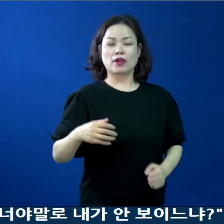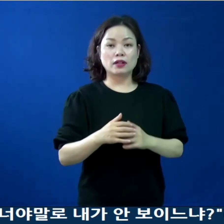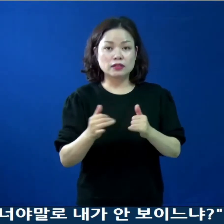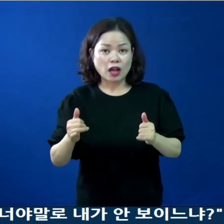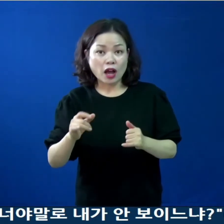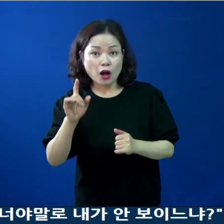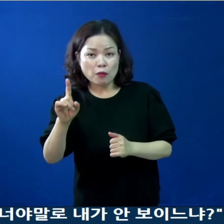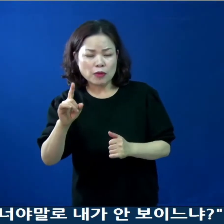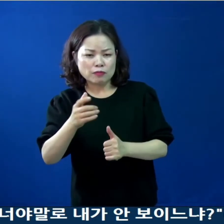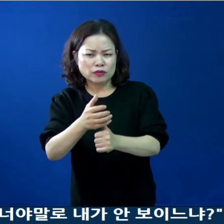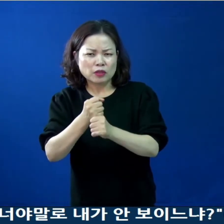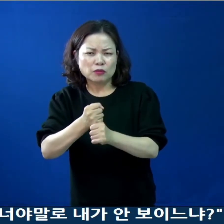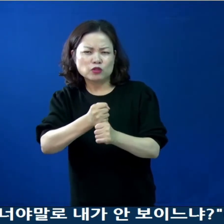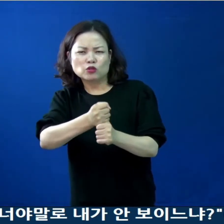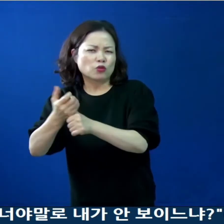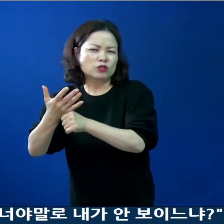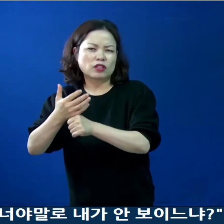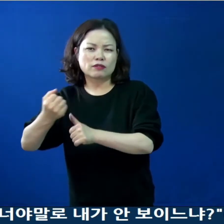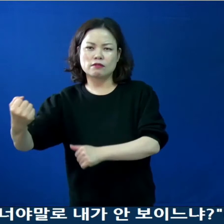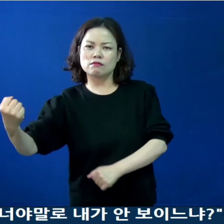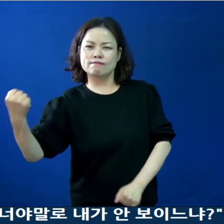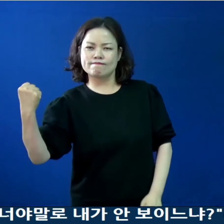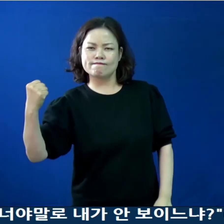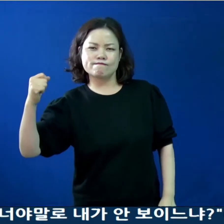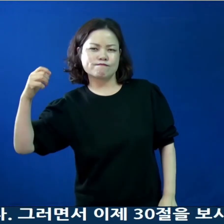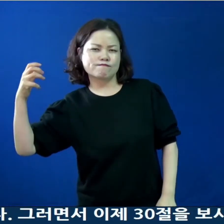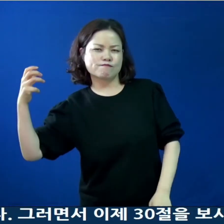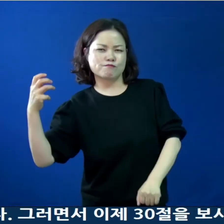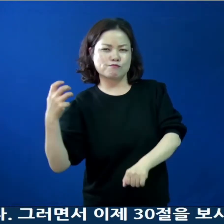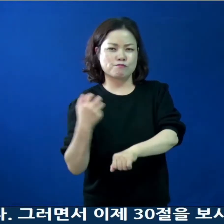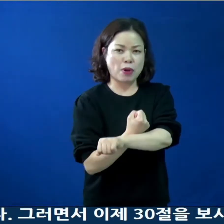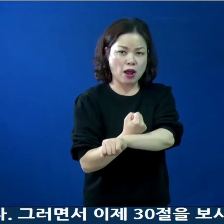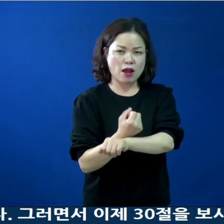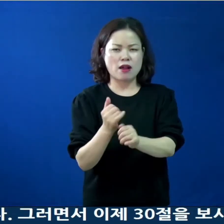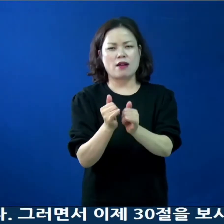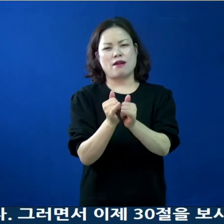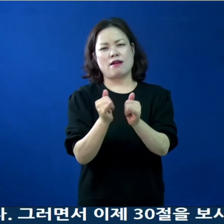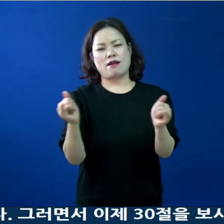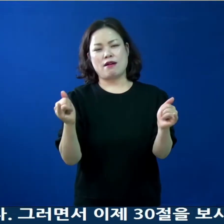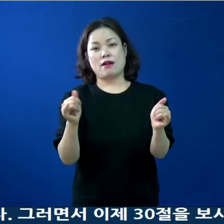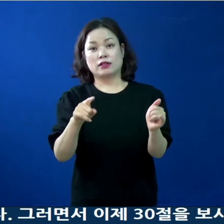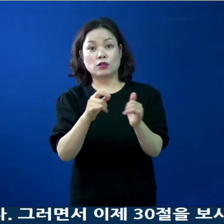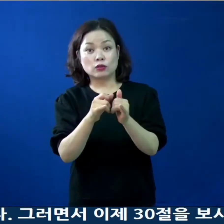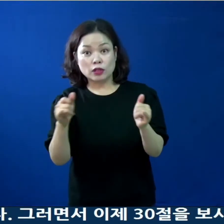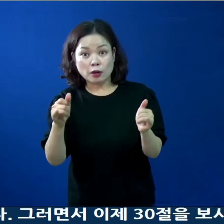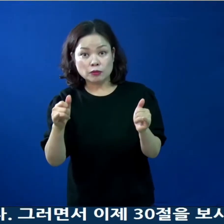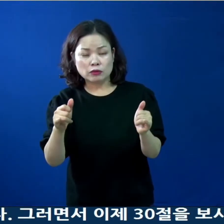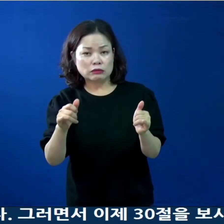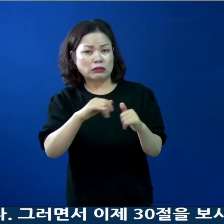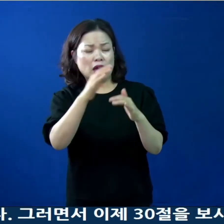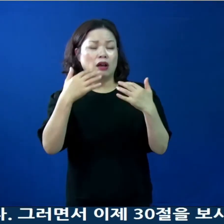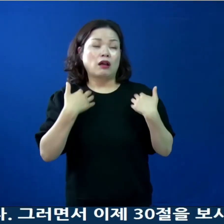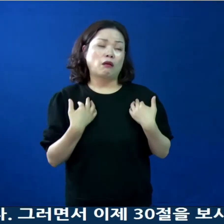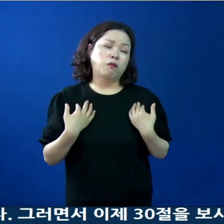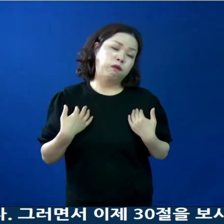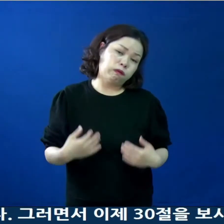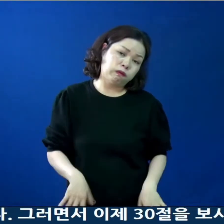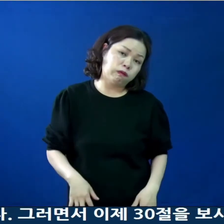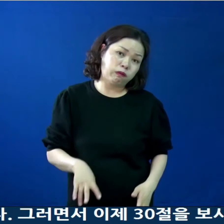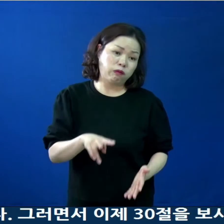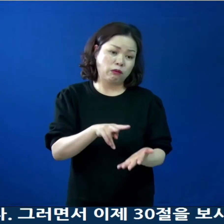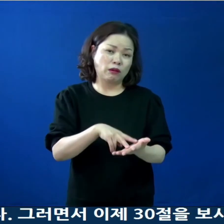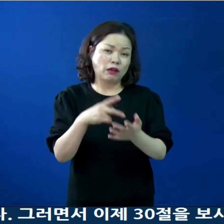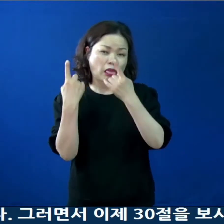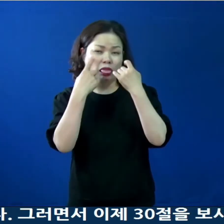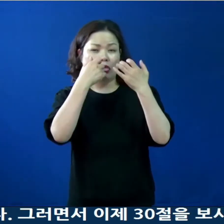그러니까 한번 붙잡으면 놓지 않을 정도로 힘이 좋은 가장 강한 사람들을 뜻합니다. 근데 그런 사람들도 다 피곤하고 다